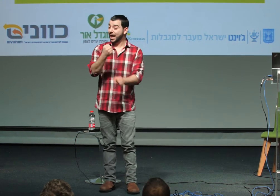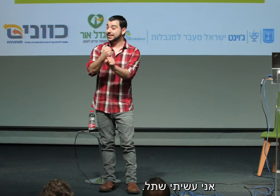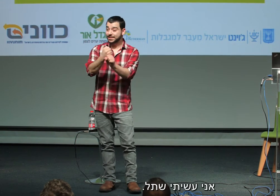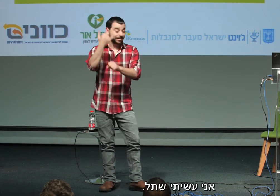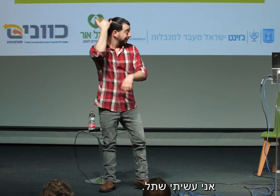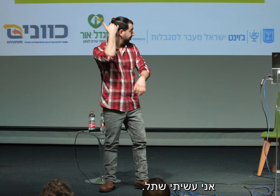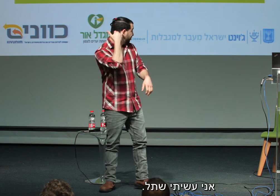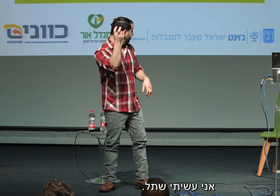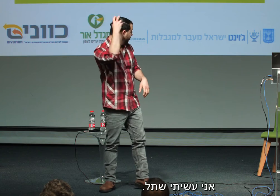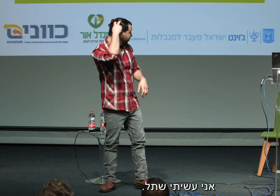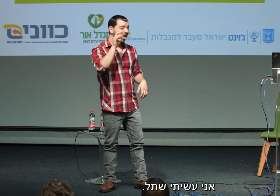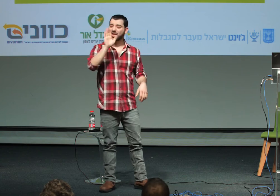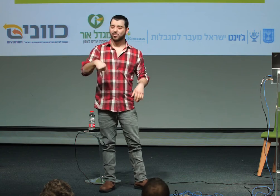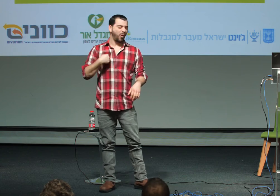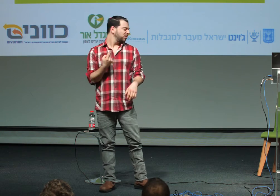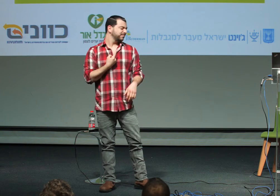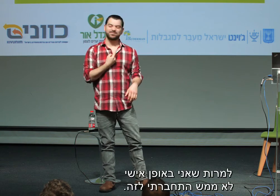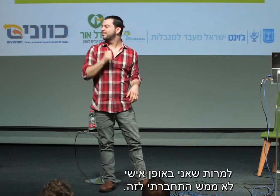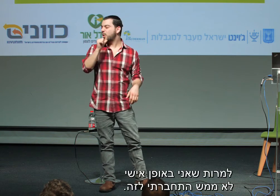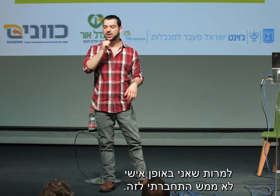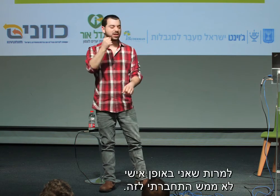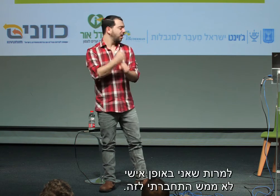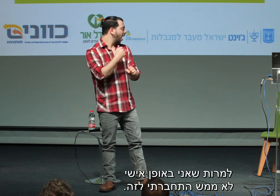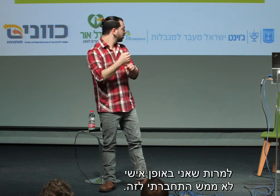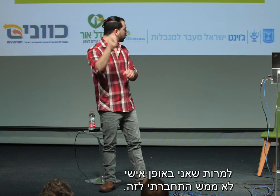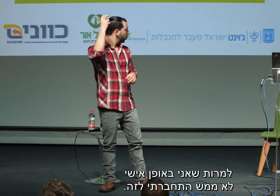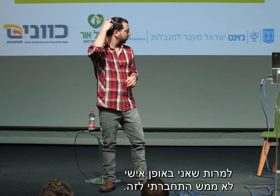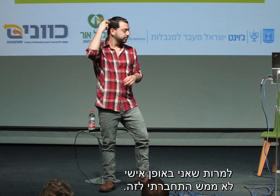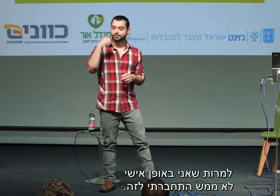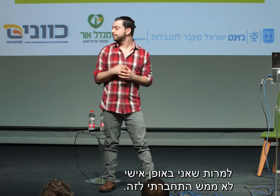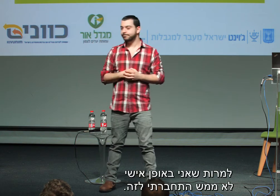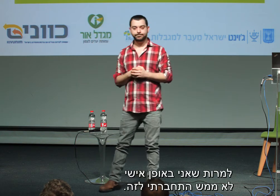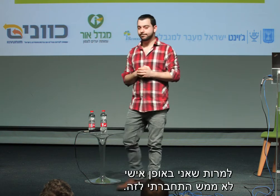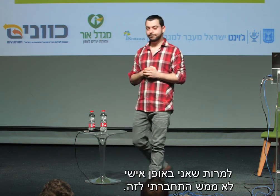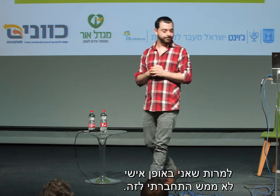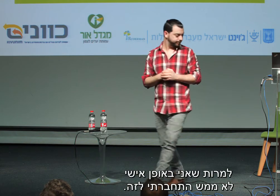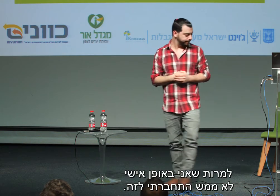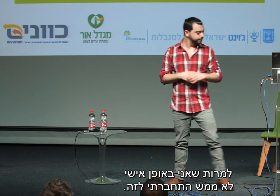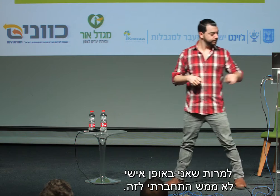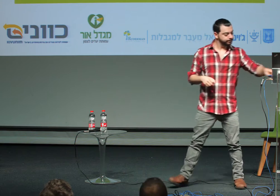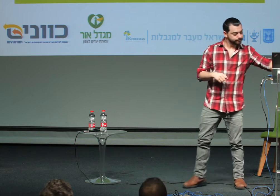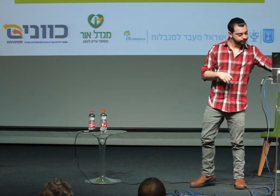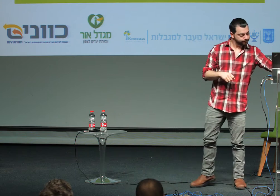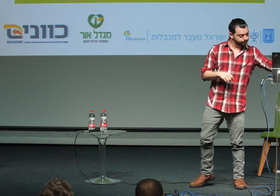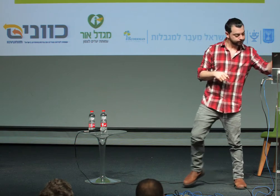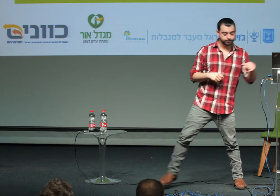אני עשיתי שתל, למרות שאני באופן אישי לא ממש התחברתי לזה.